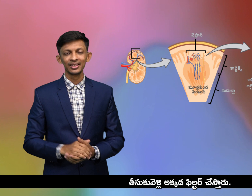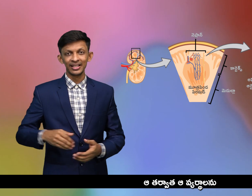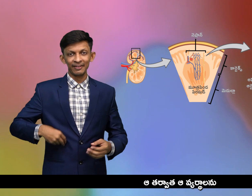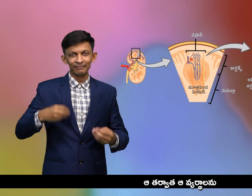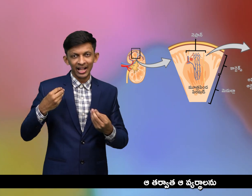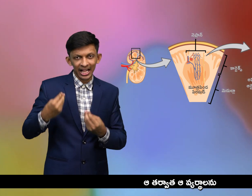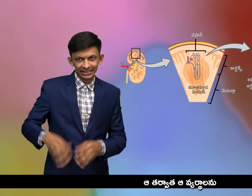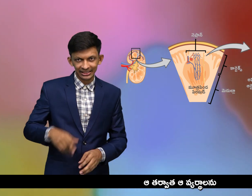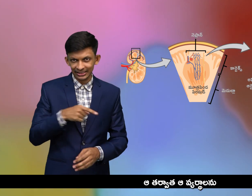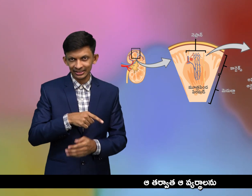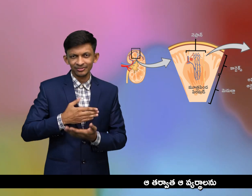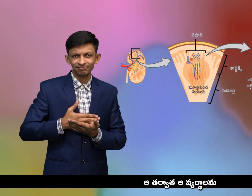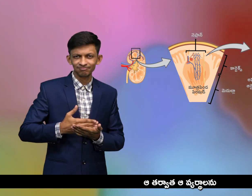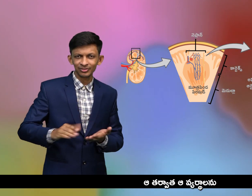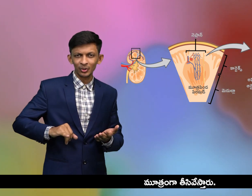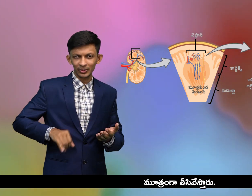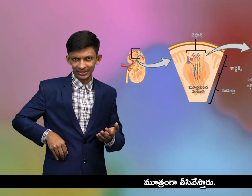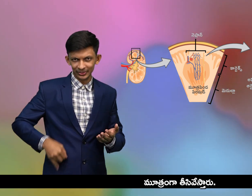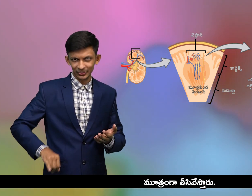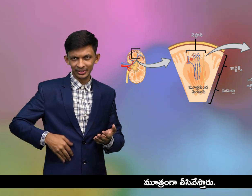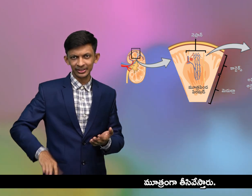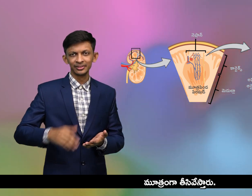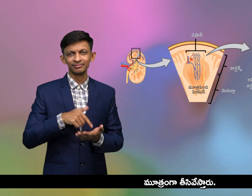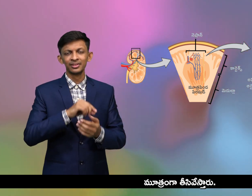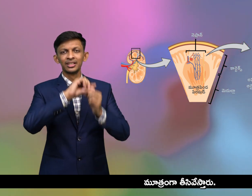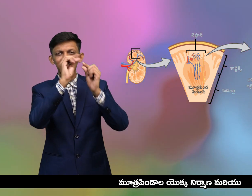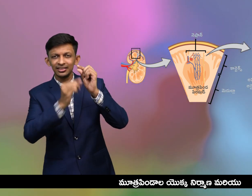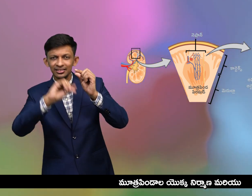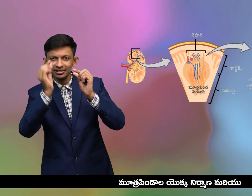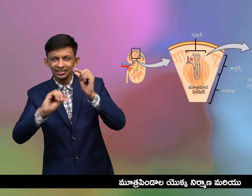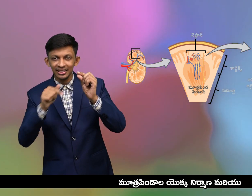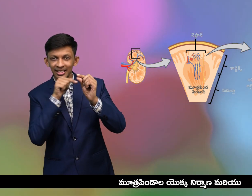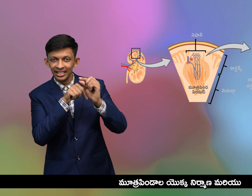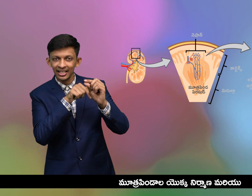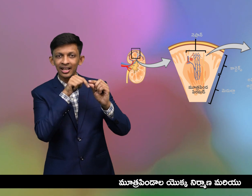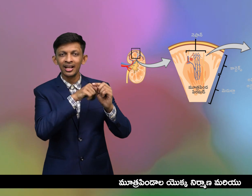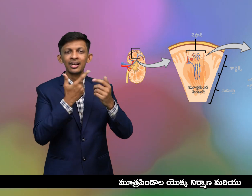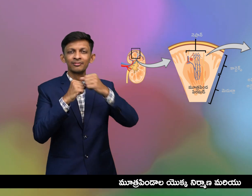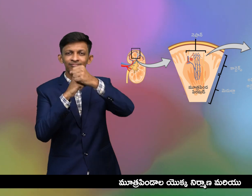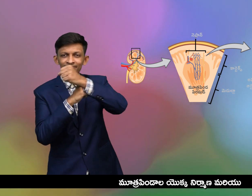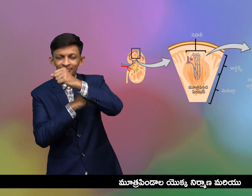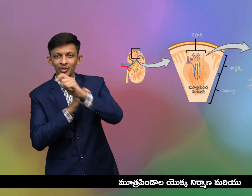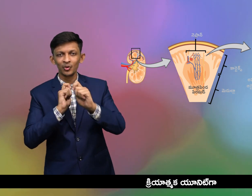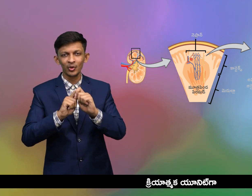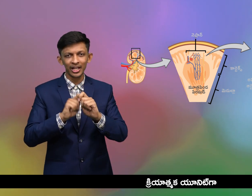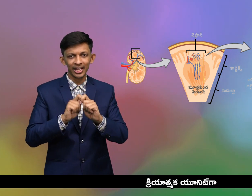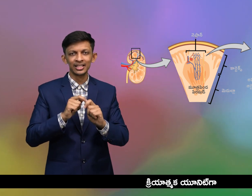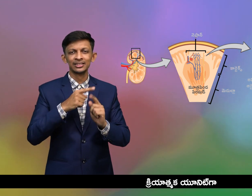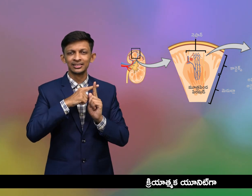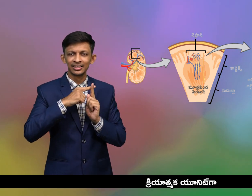ఆ తర్వాత ఆ వ్యర్థాలను మూత్రంగా తీసివేస్తారు. మూత్రపిండాల యొక్క నిర్మాణ మరియు క్రియాత్మక